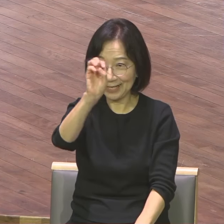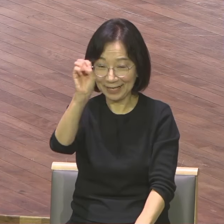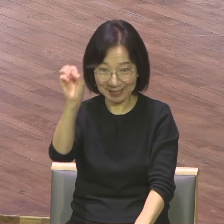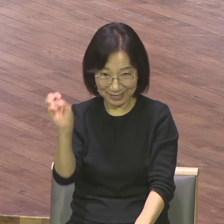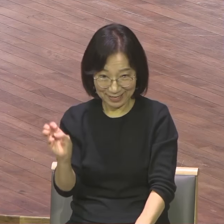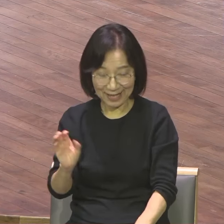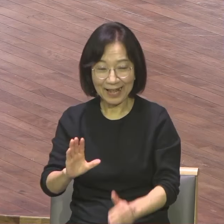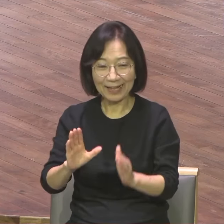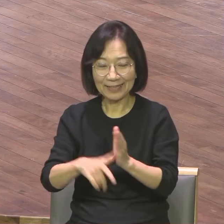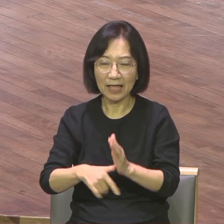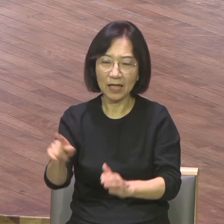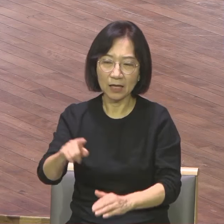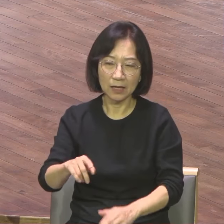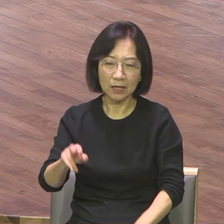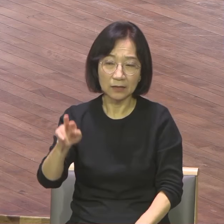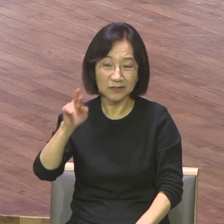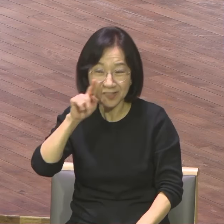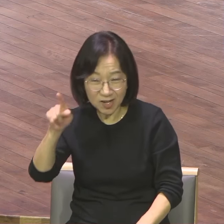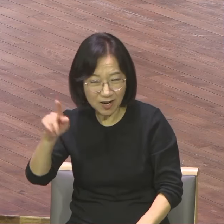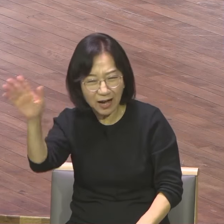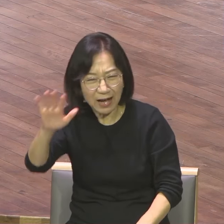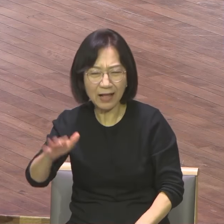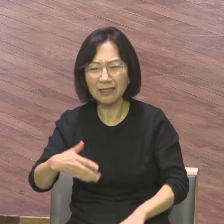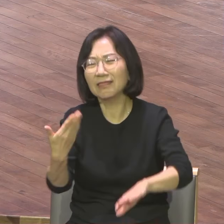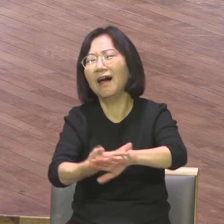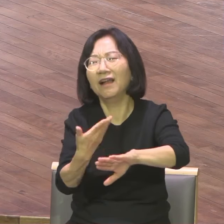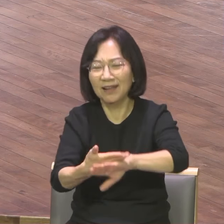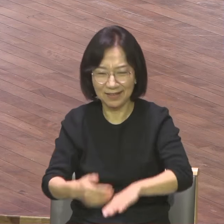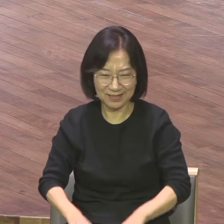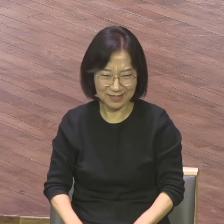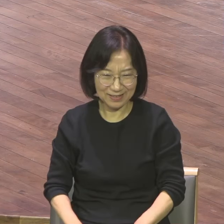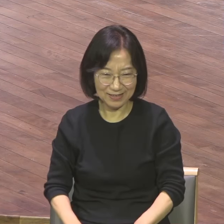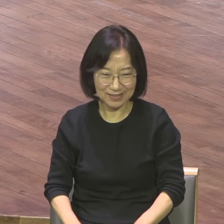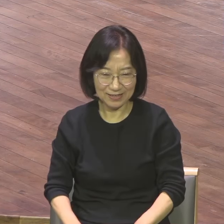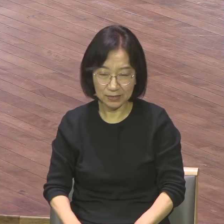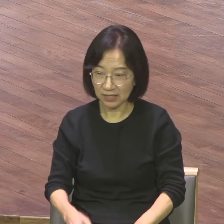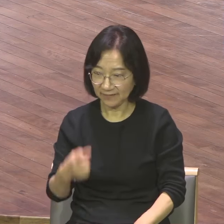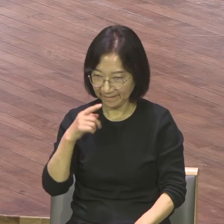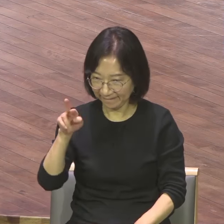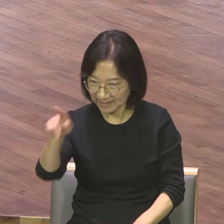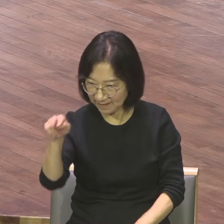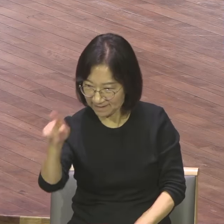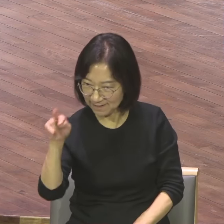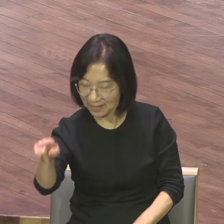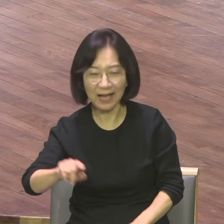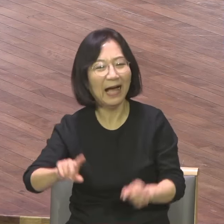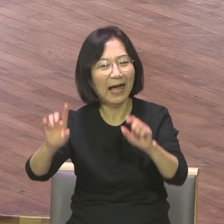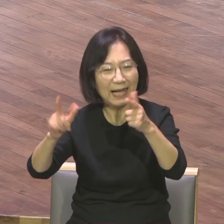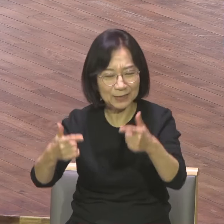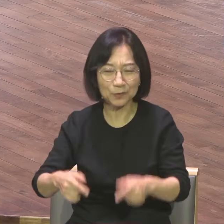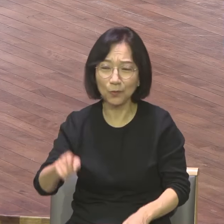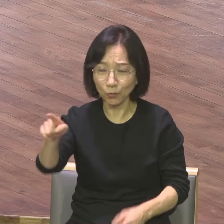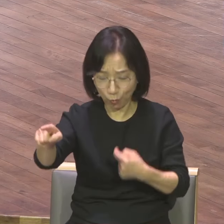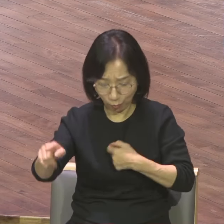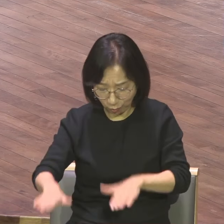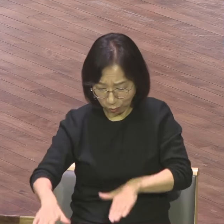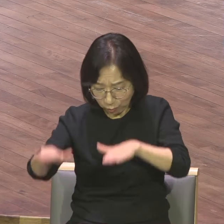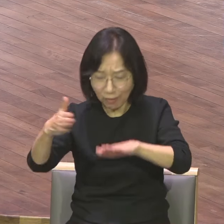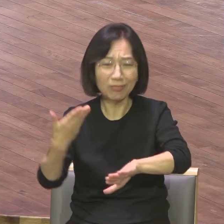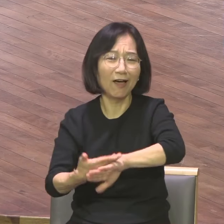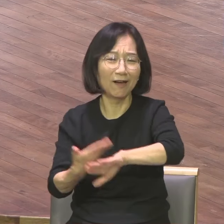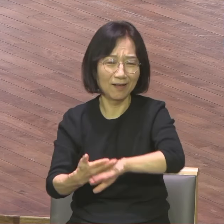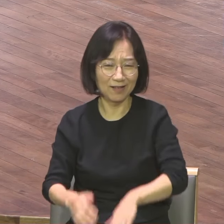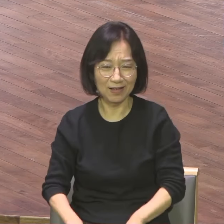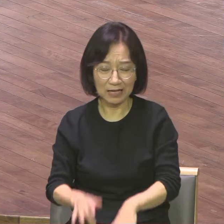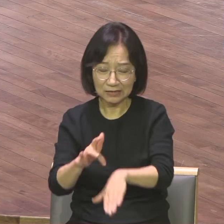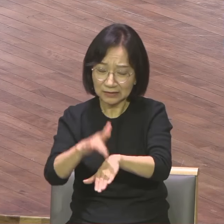알아라. 다른 것이 틀린 게 아니다. 내가 하고 내가 안 맞다고 틀린 게 아니다. 그 다른 거다. 다른 거. 다르게 살아왔기 때문에 문화가